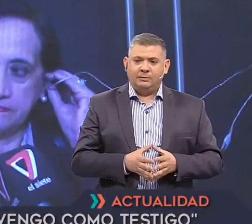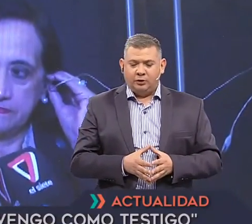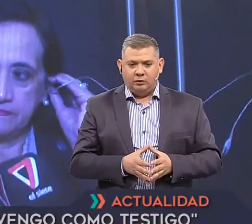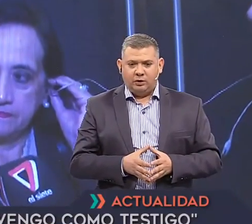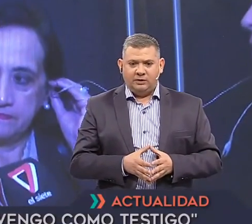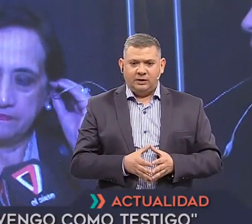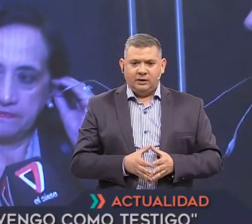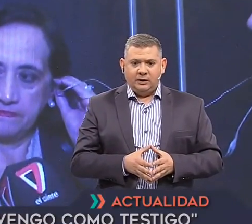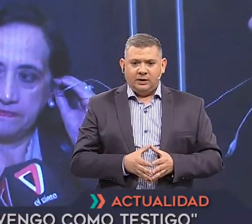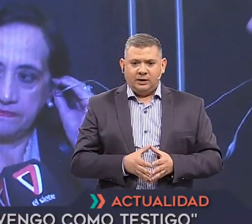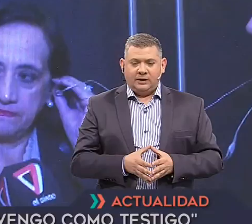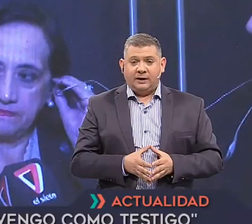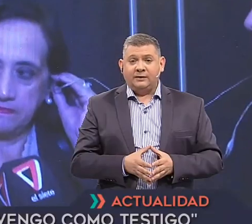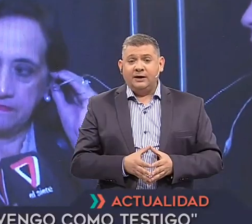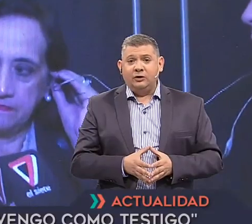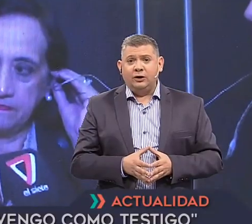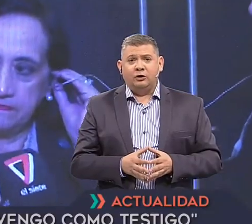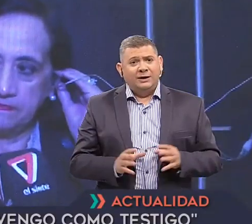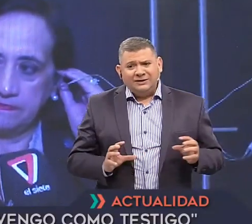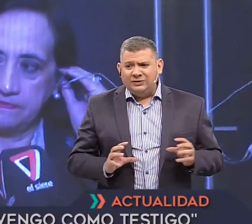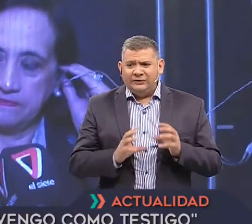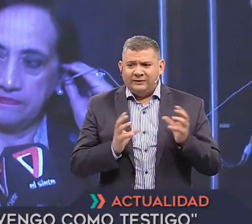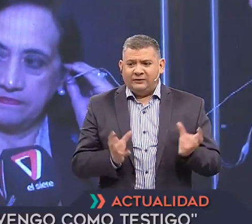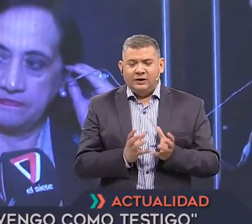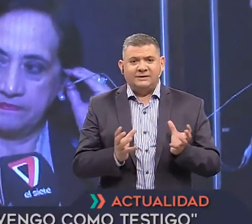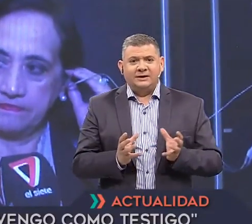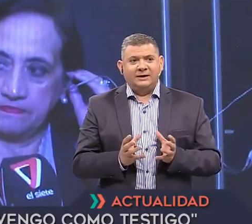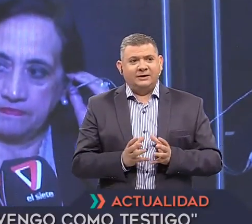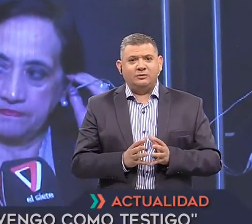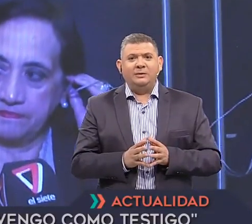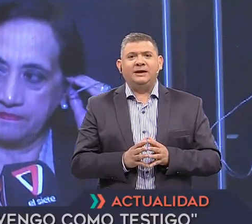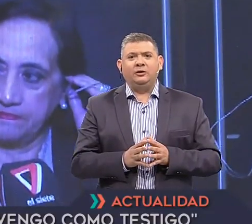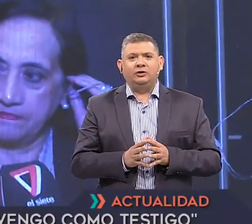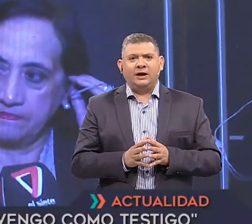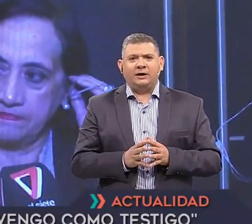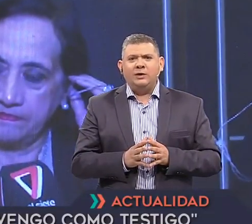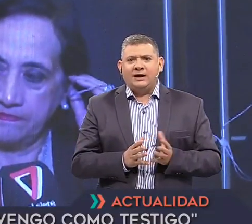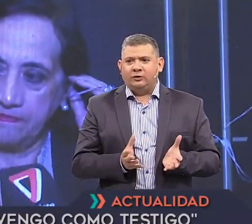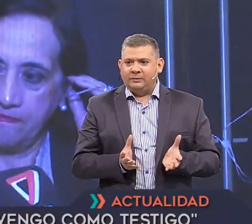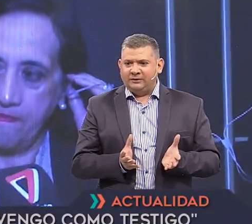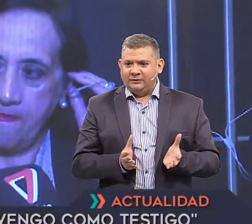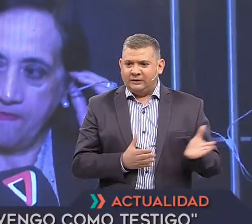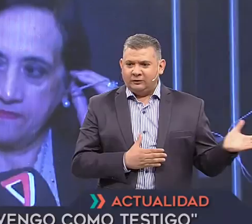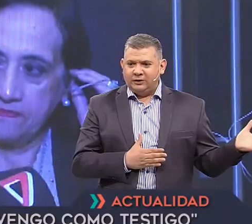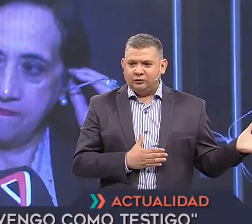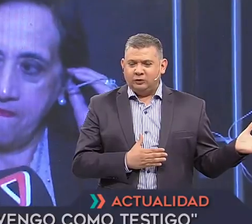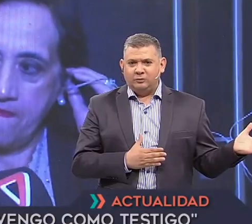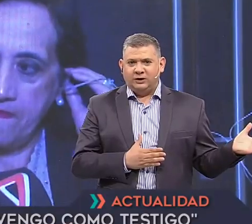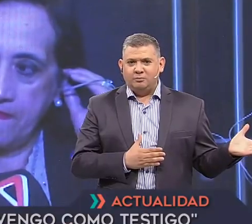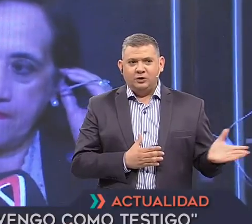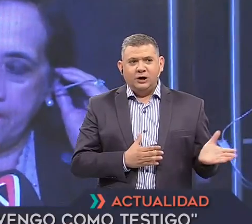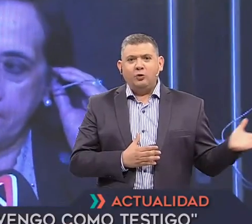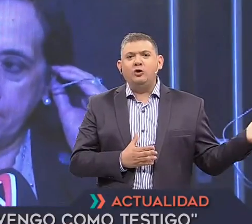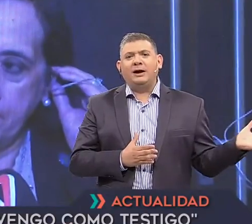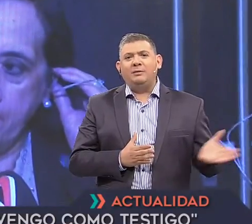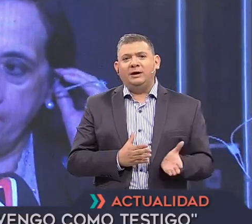intendente que puede nuevamente quedar detenido, digo, son sensaciones... sumamente encontradas. ¿Cuántas cosas han pasado en Santa Rosa en estos últimos